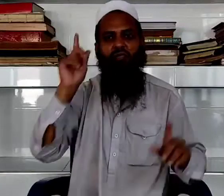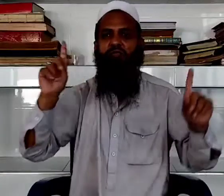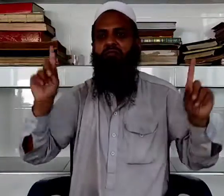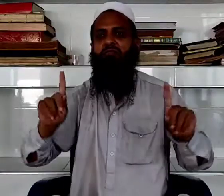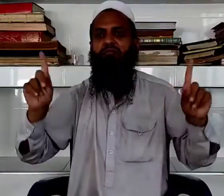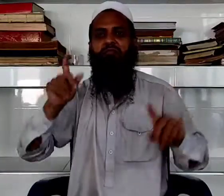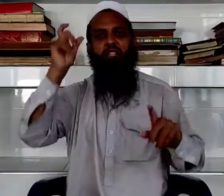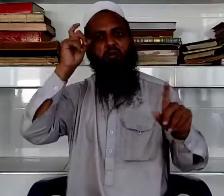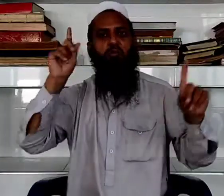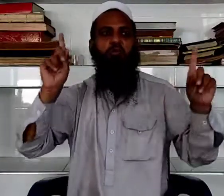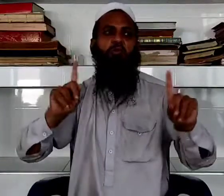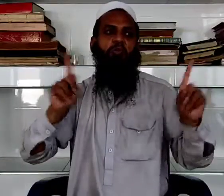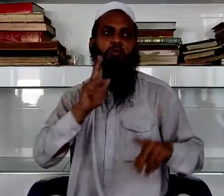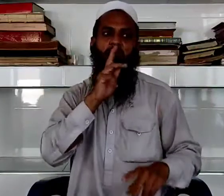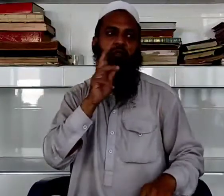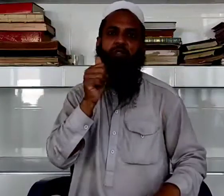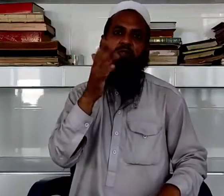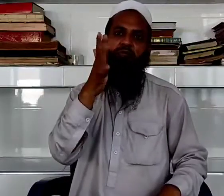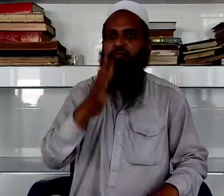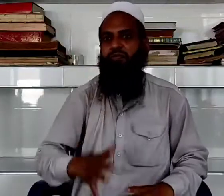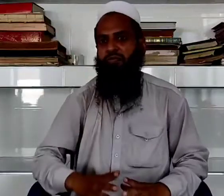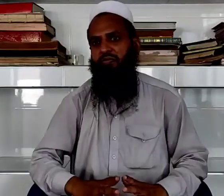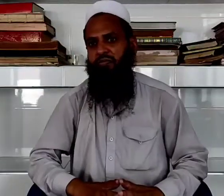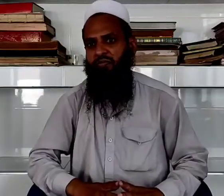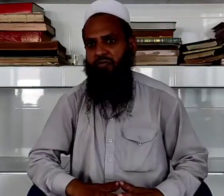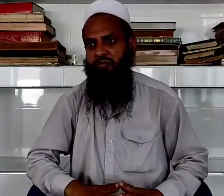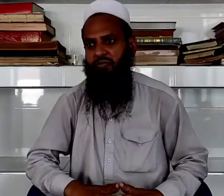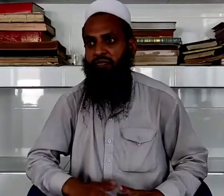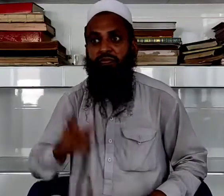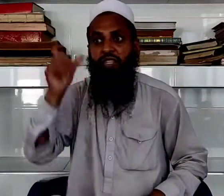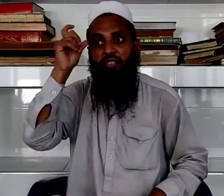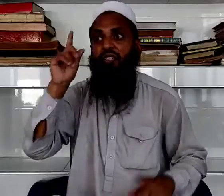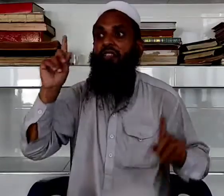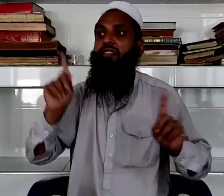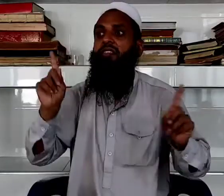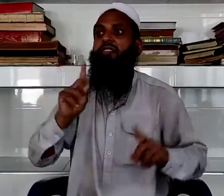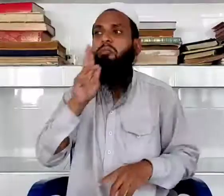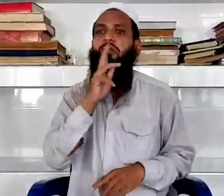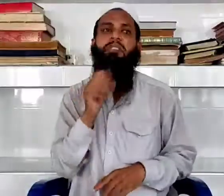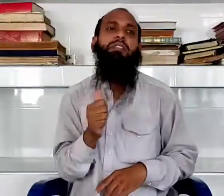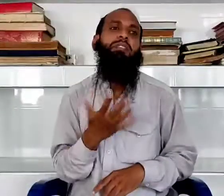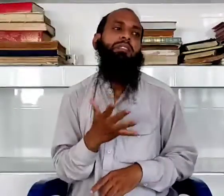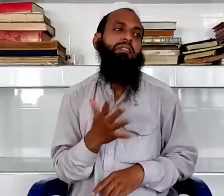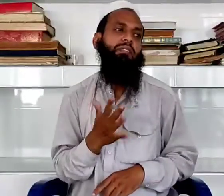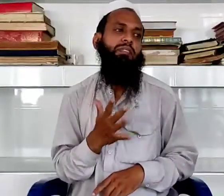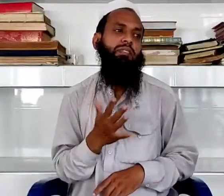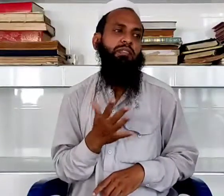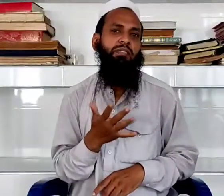ਨੂੰ ਲਕਬ ਜਿਹੜਾ ਇਸ ਵਾਸਤੇ ਦਿੱਤਾ ਗਿਆ, ਇਹ ਅਕਸਰ ਮੈਦਾਨੇ ਜੰਗ ਦੇ ਅੰਦਰ ਜਨਾਬੇ ਅਲੀ ਬਿਨ ਮੁਰਤਜ਼ਾ ਰਜ਼ੀ ਅੱਲਾਹੁ ਤਾਲਾ ਅਨਹੁ